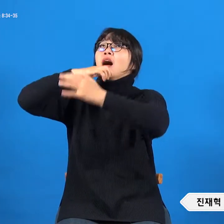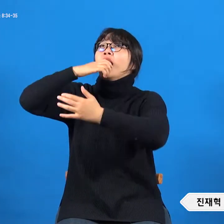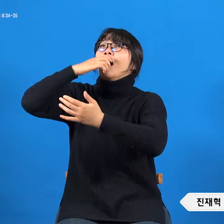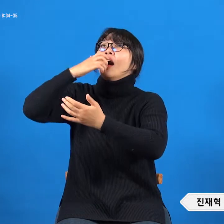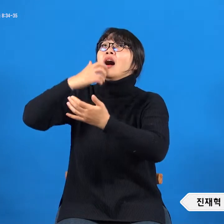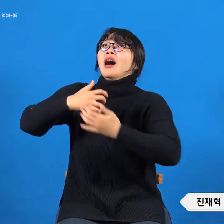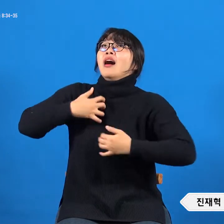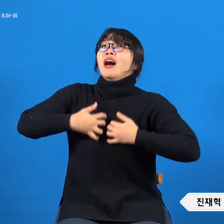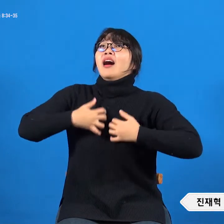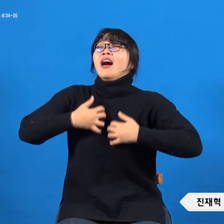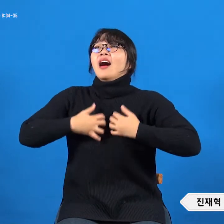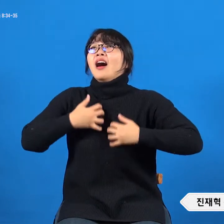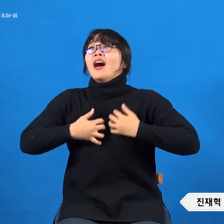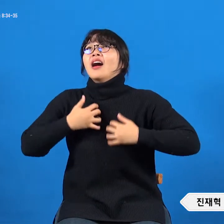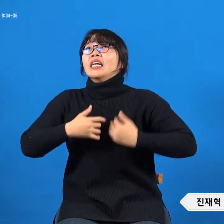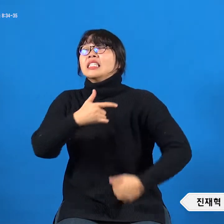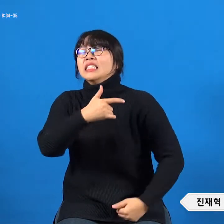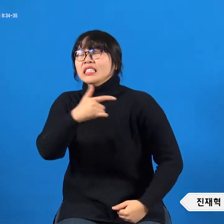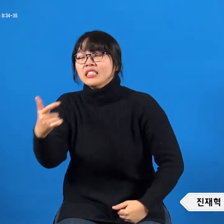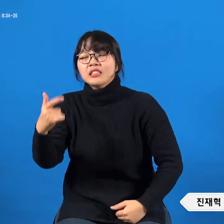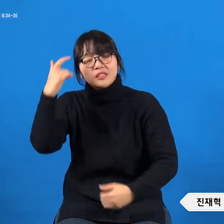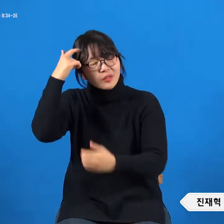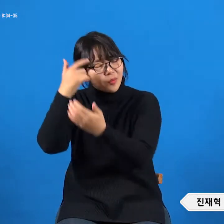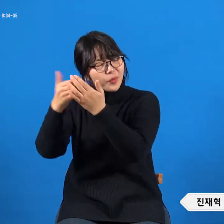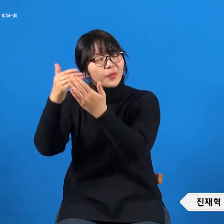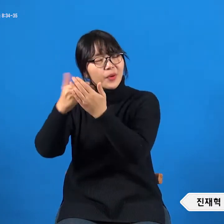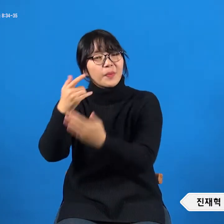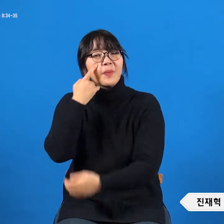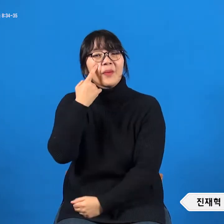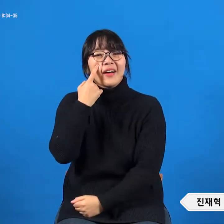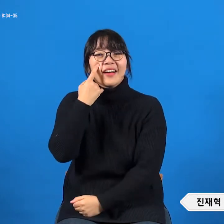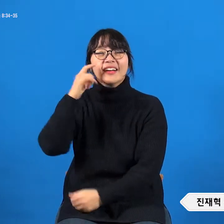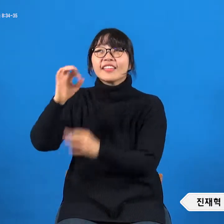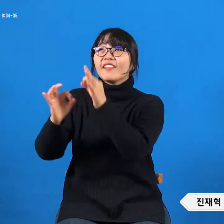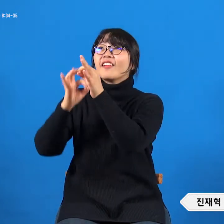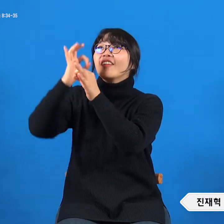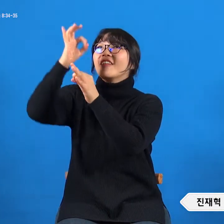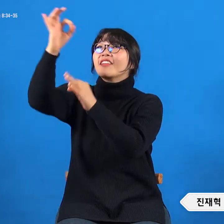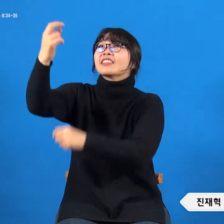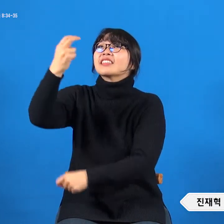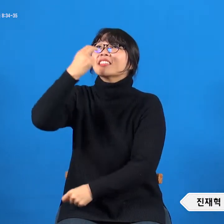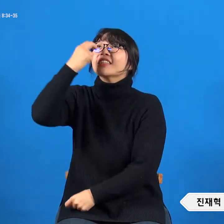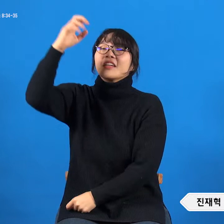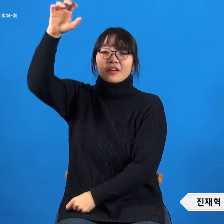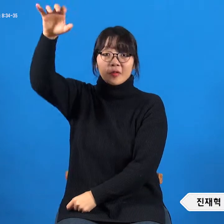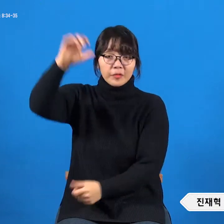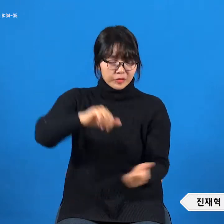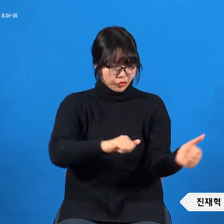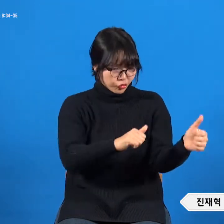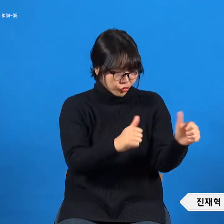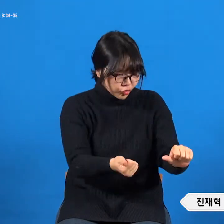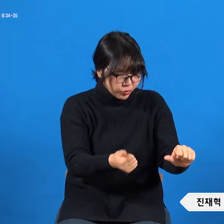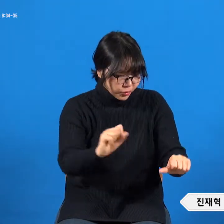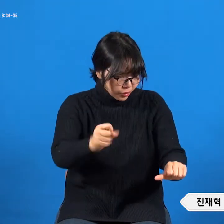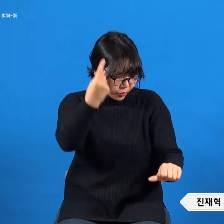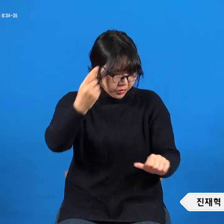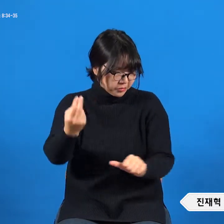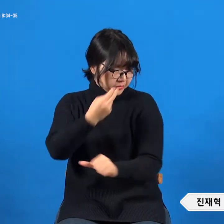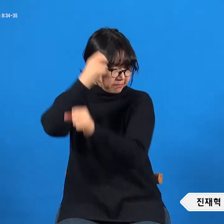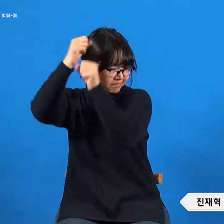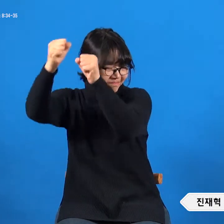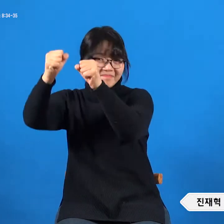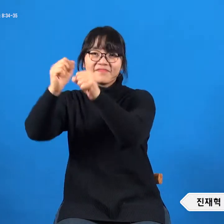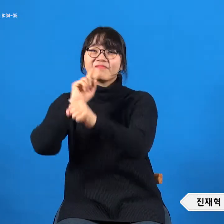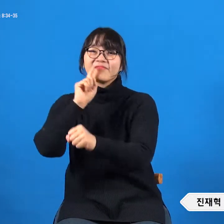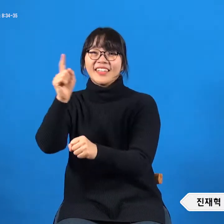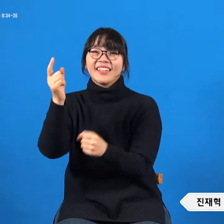있을까를 한번 생각해 보십시오. 영원한 천국, 우리는 죽으며 산다라고